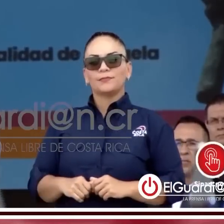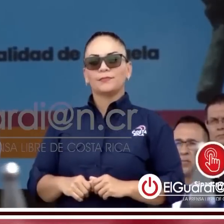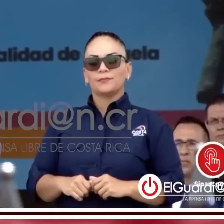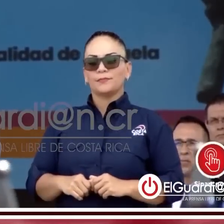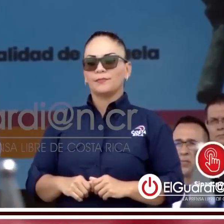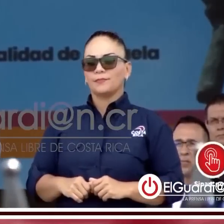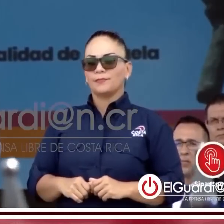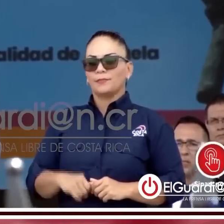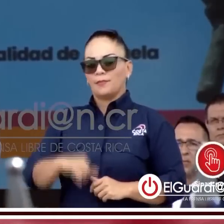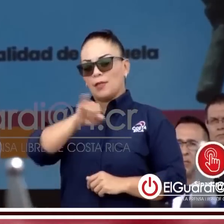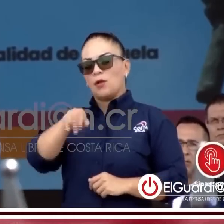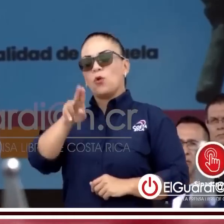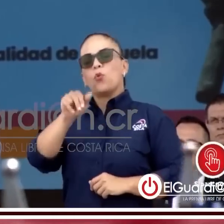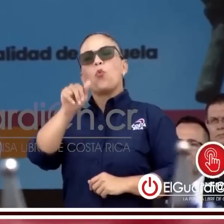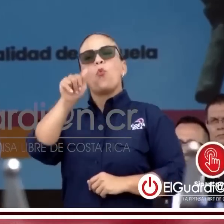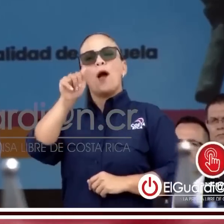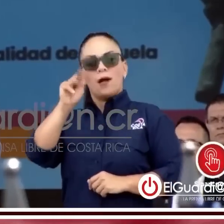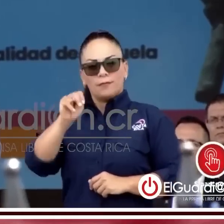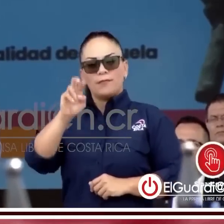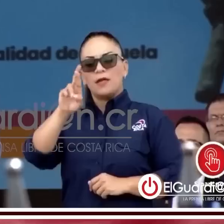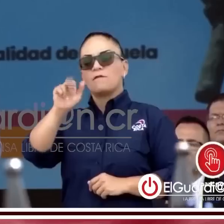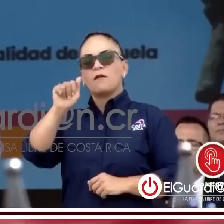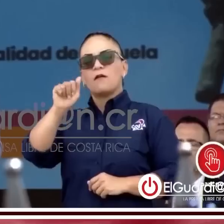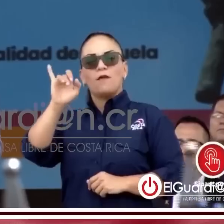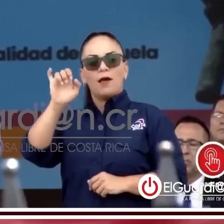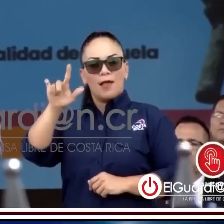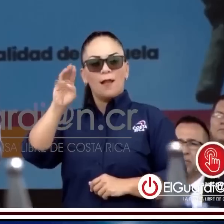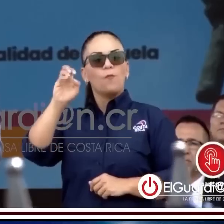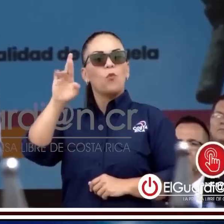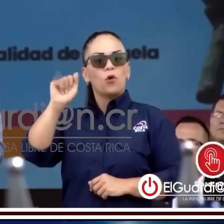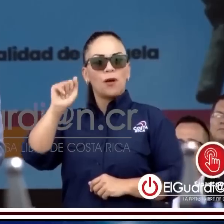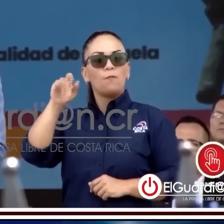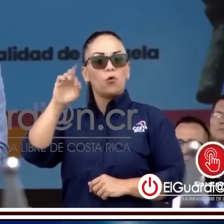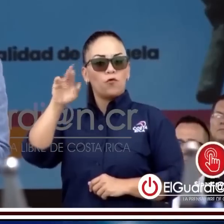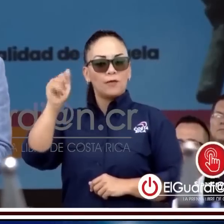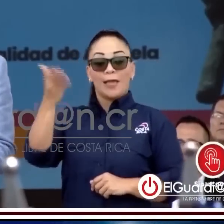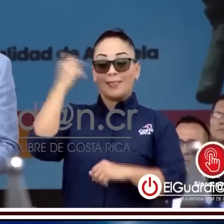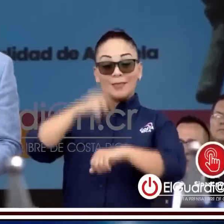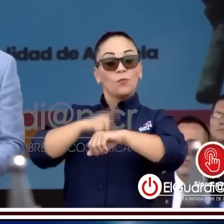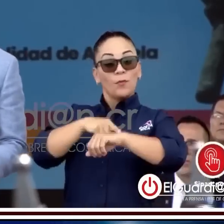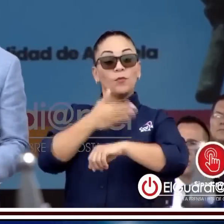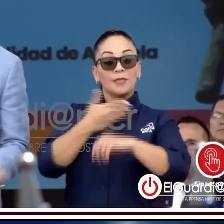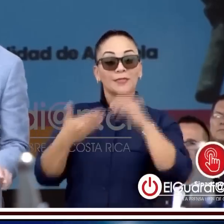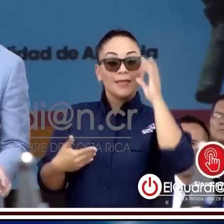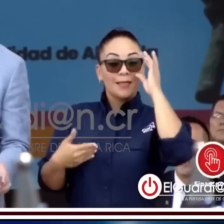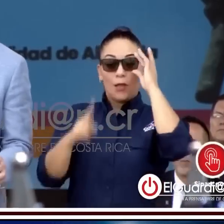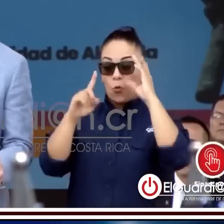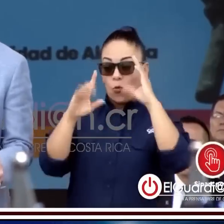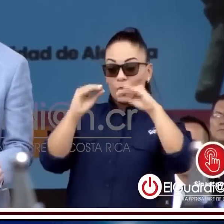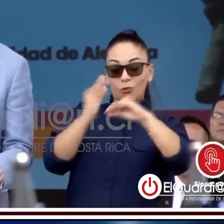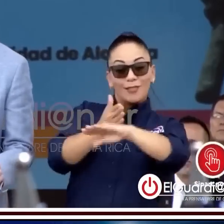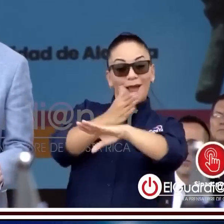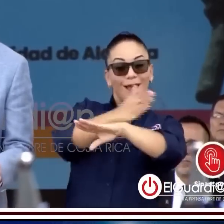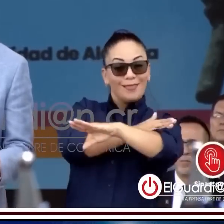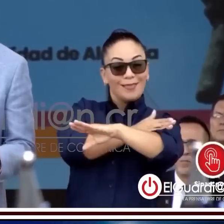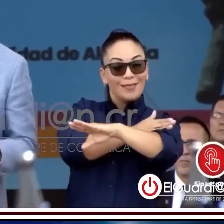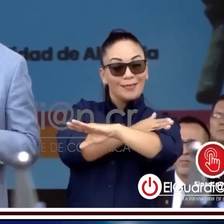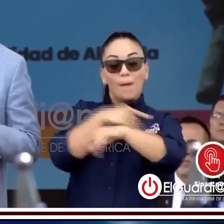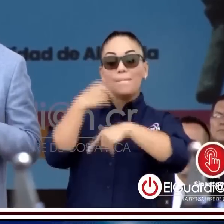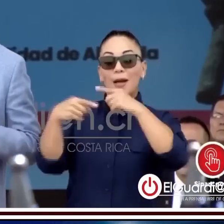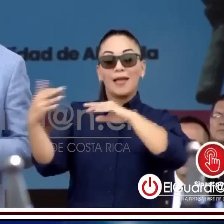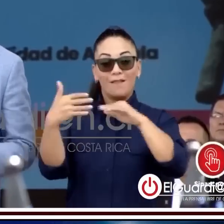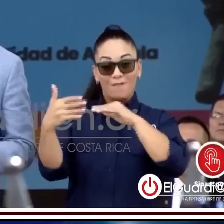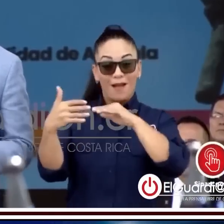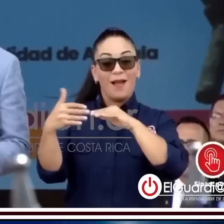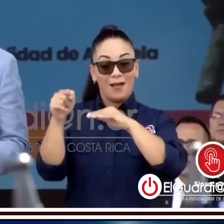Juan Rafael Mora Porras dijo la noche antes del combate en el que